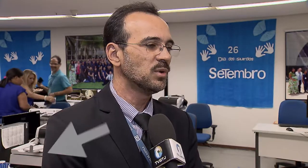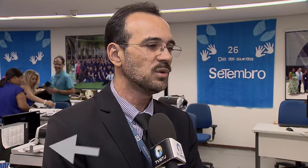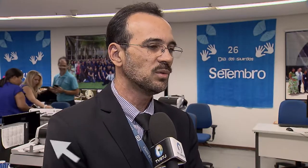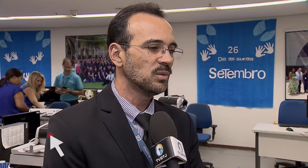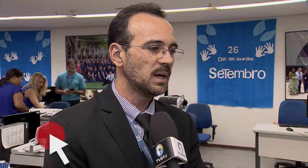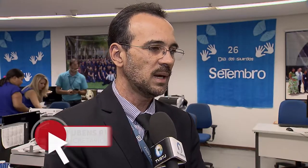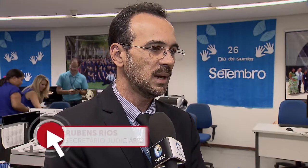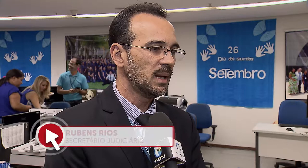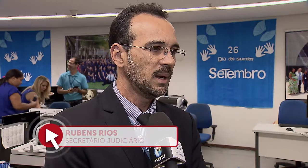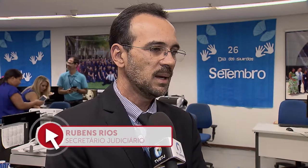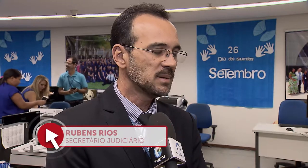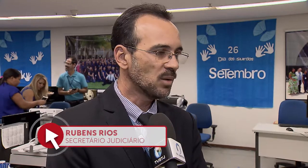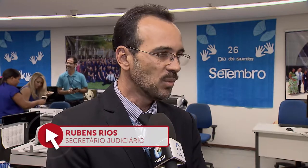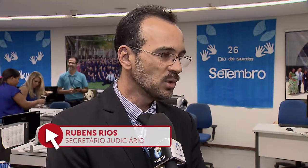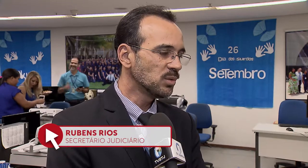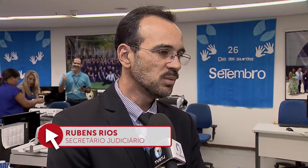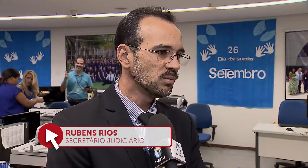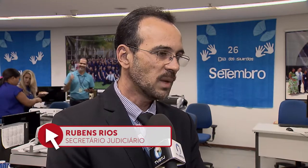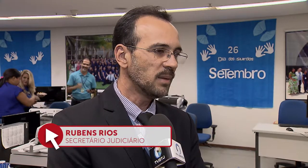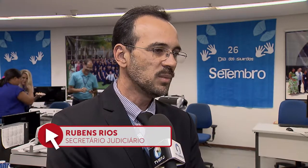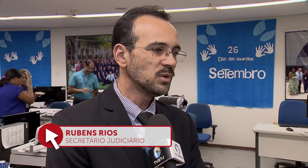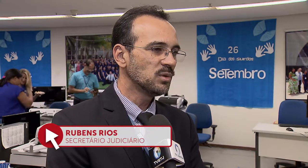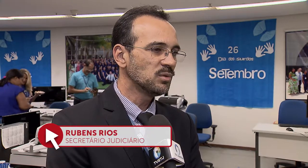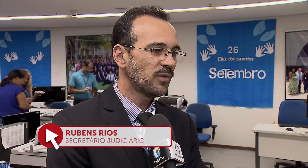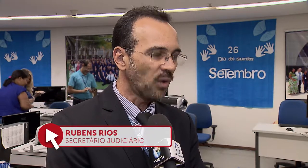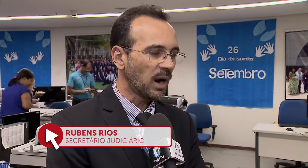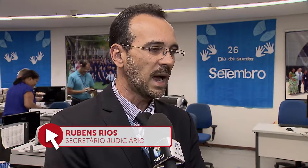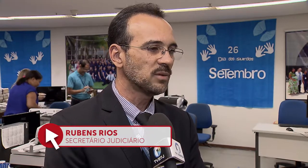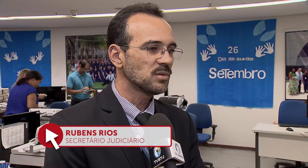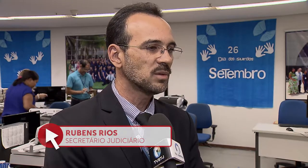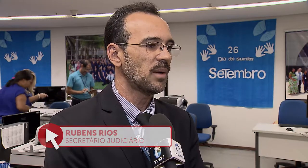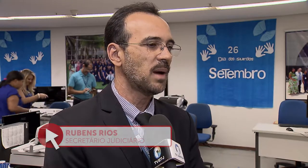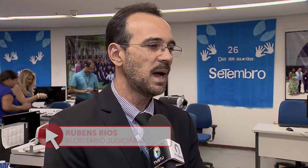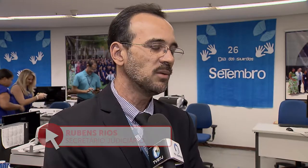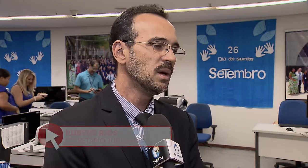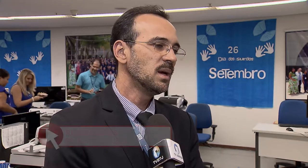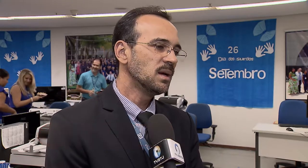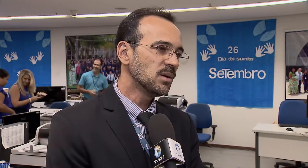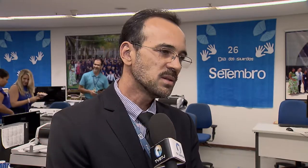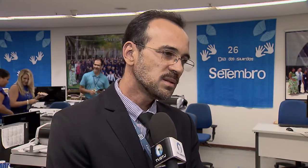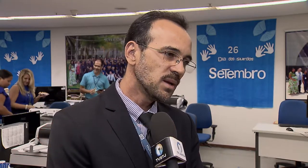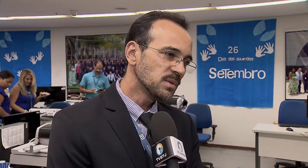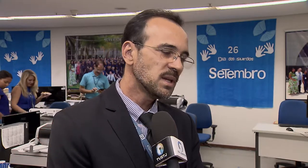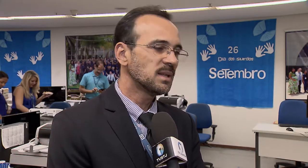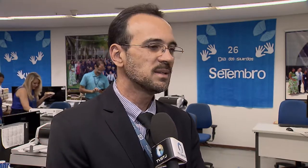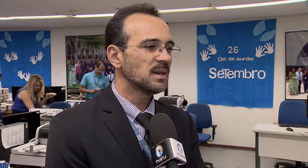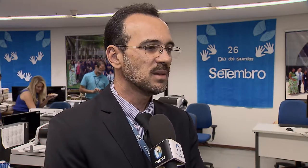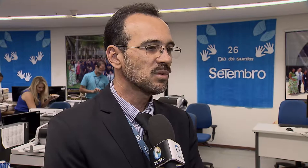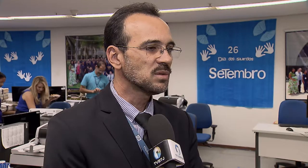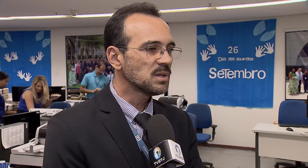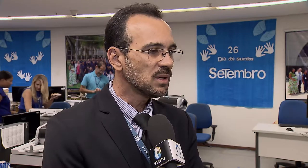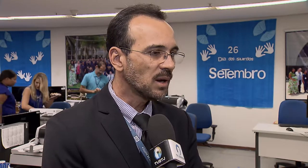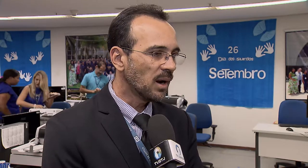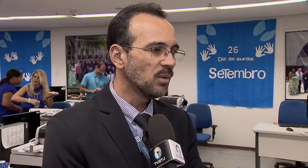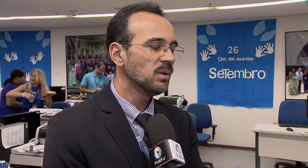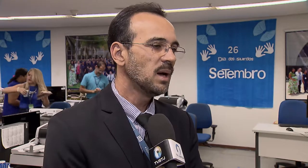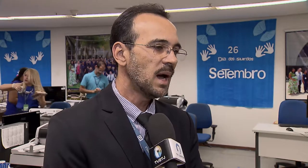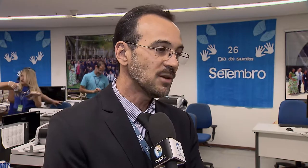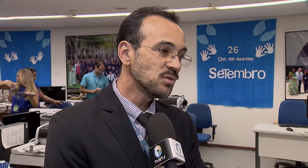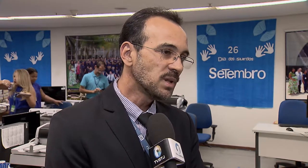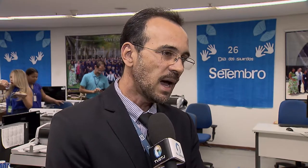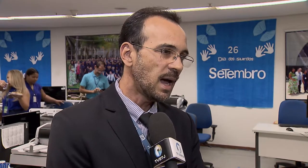acurada, eles são muito, muito focados no trabalho, e nós temos certeza que eles